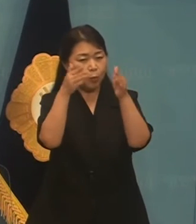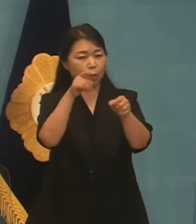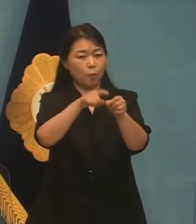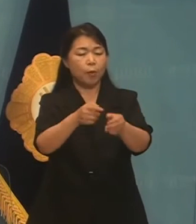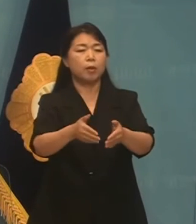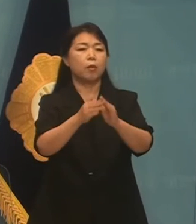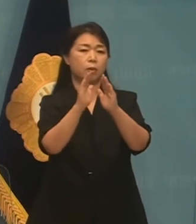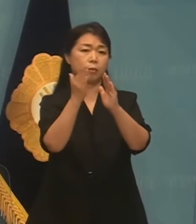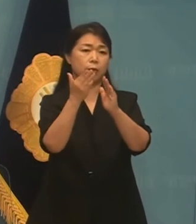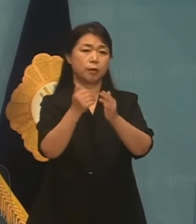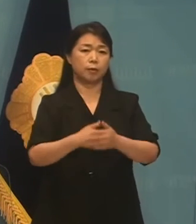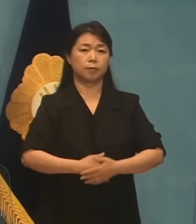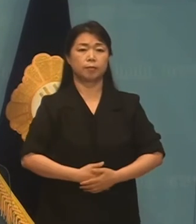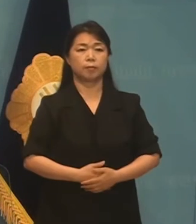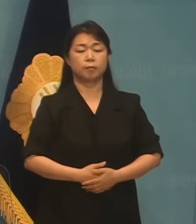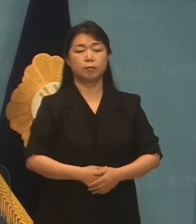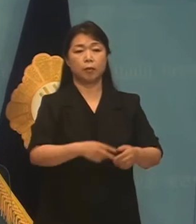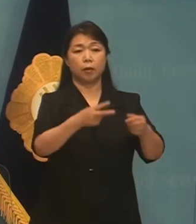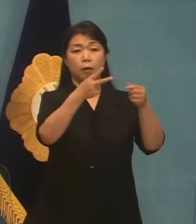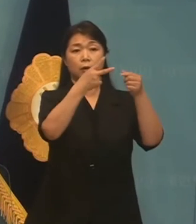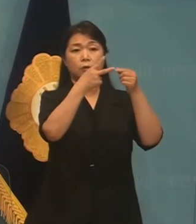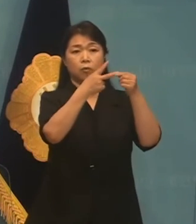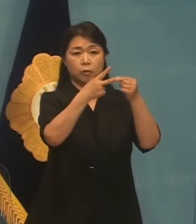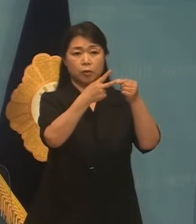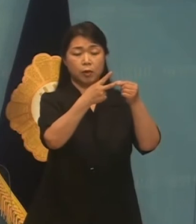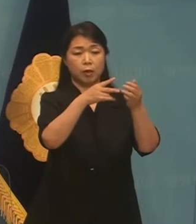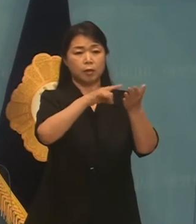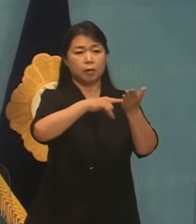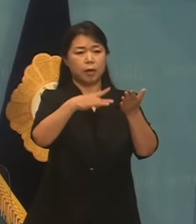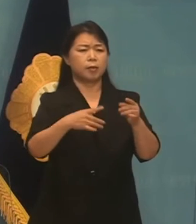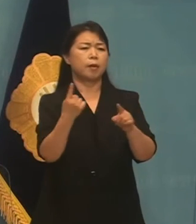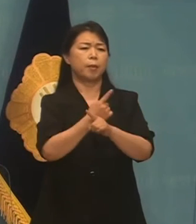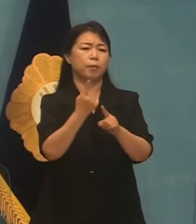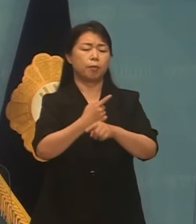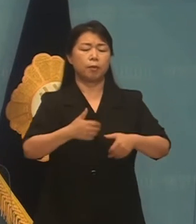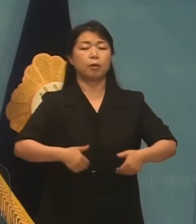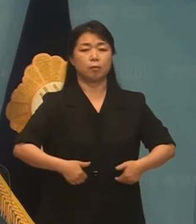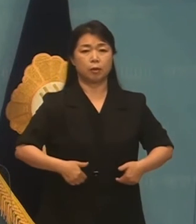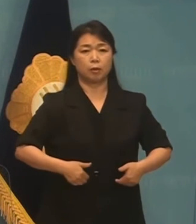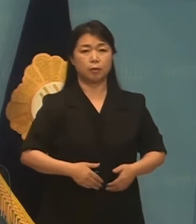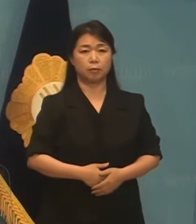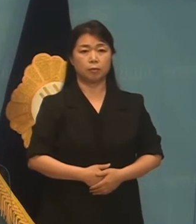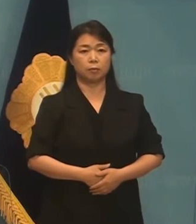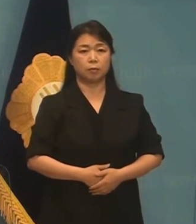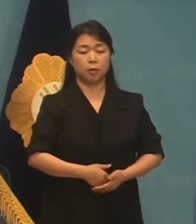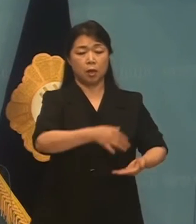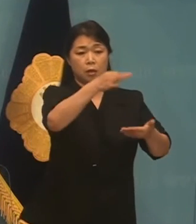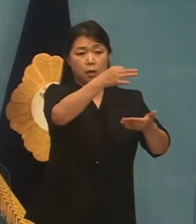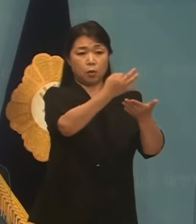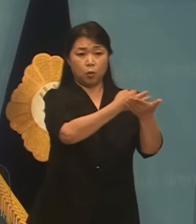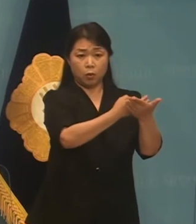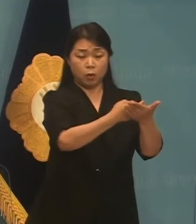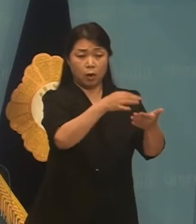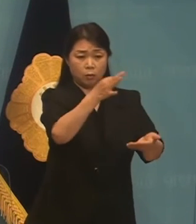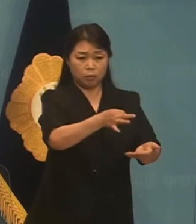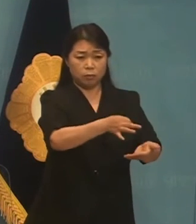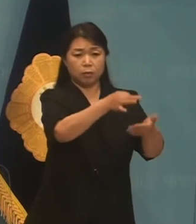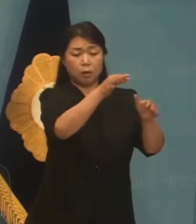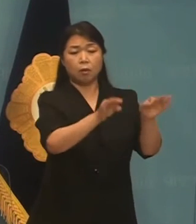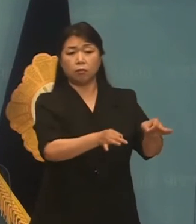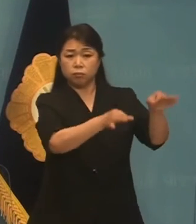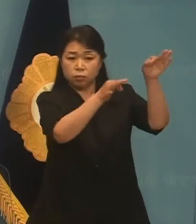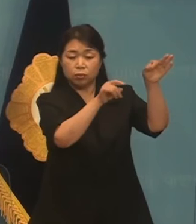합니다. 둘째, 세제 개편이 필요합니다. 자산소득의 가치